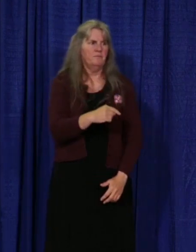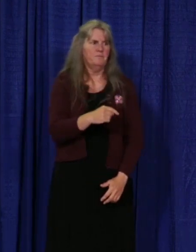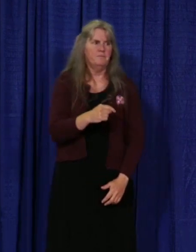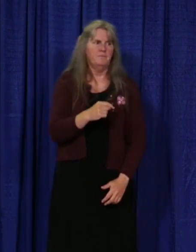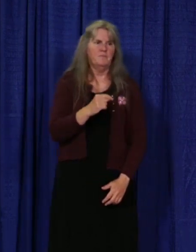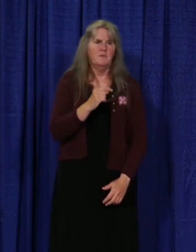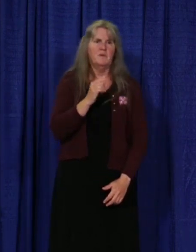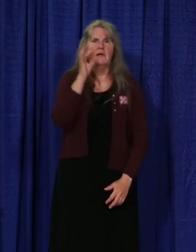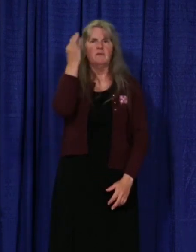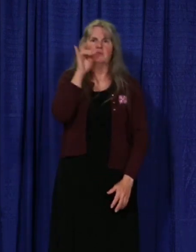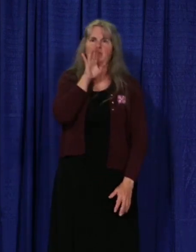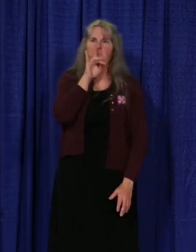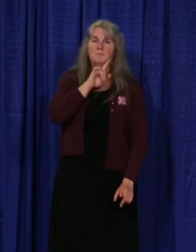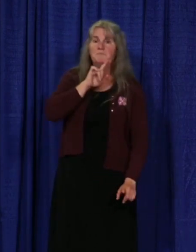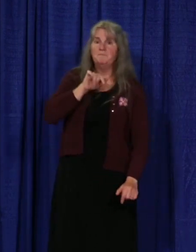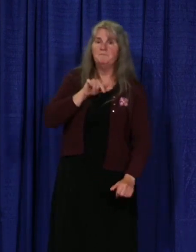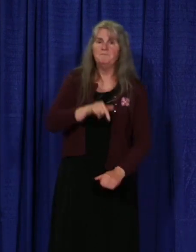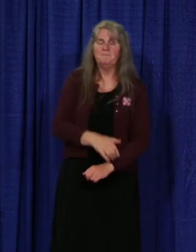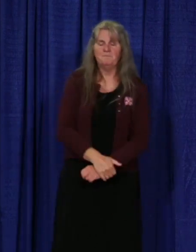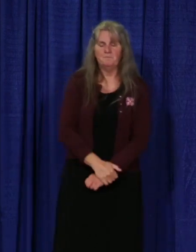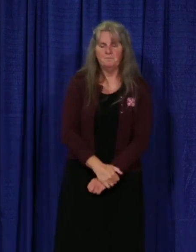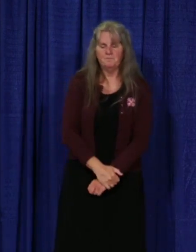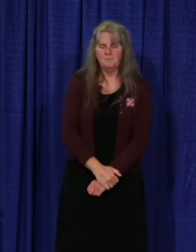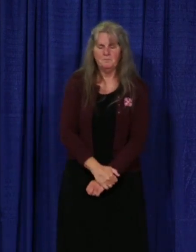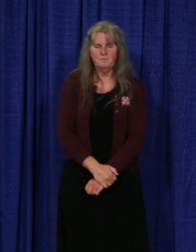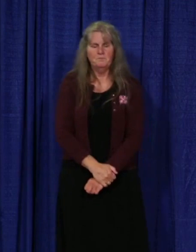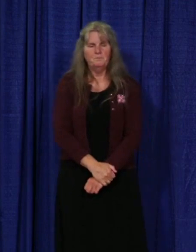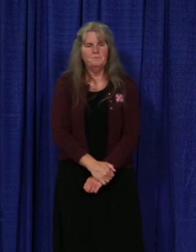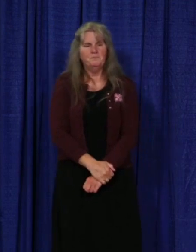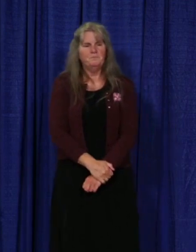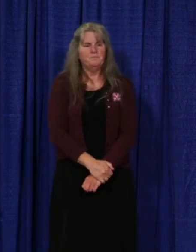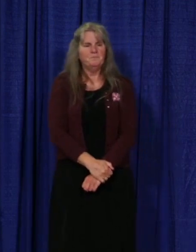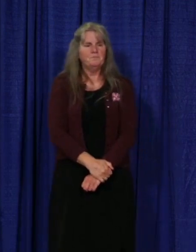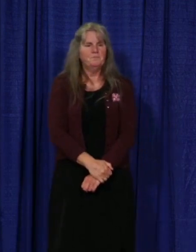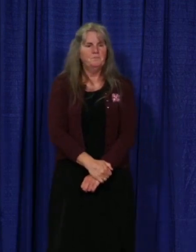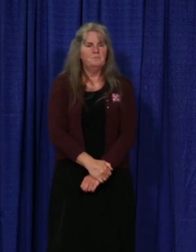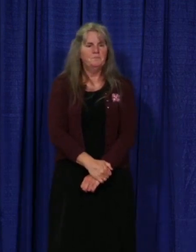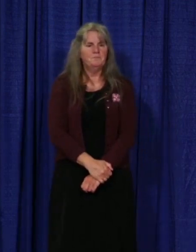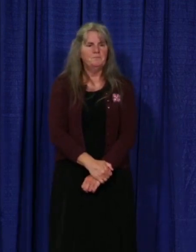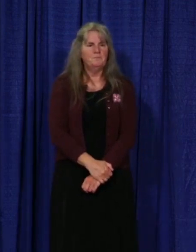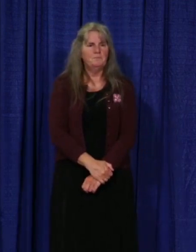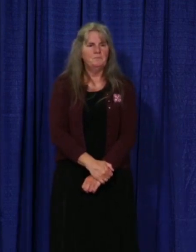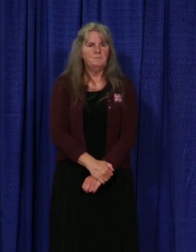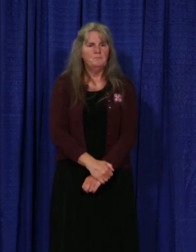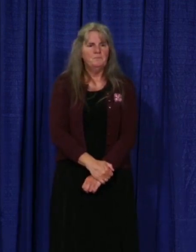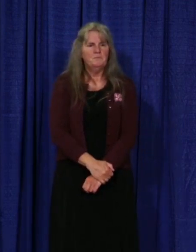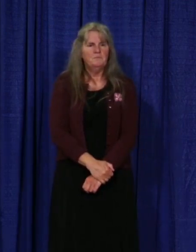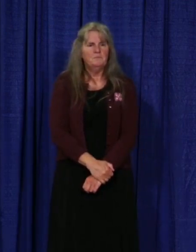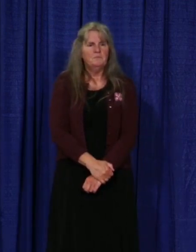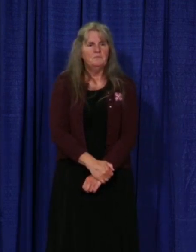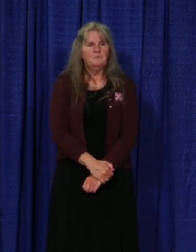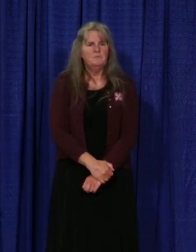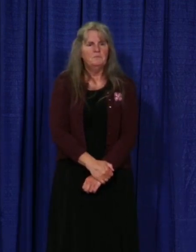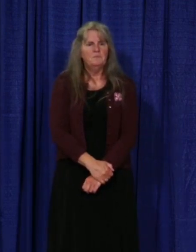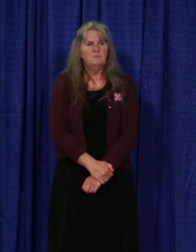Oui, merci. Et c'est premièrement pour expliquer que la troisième phase,